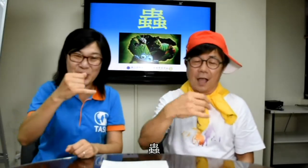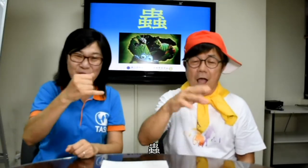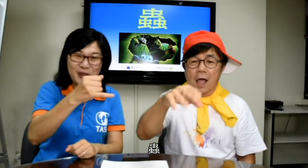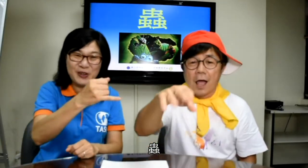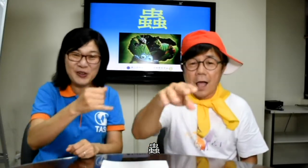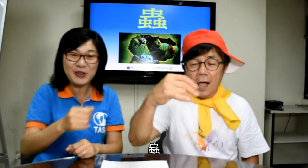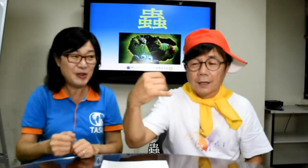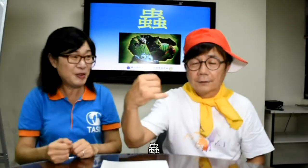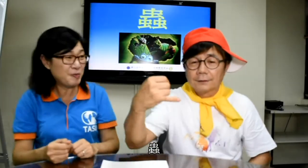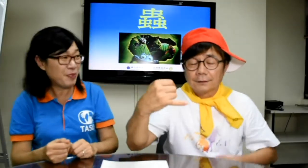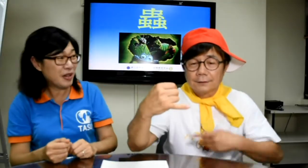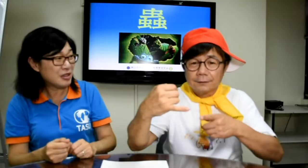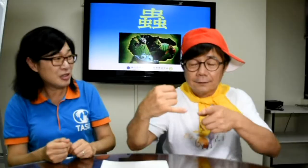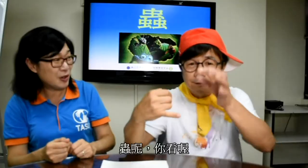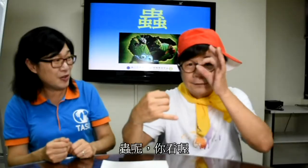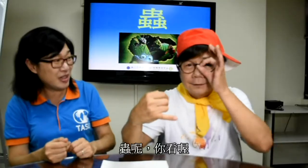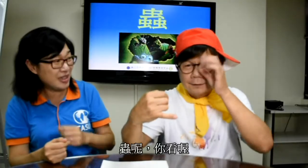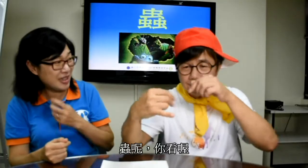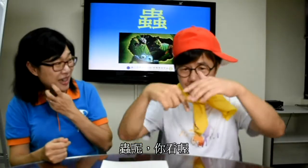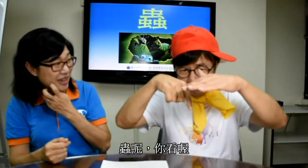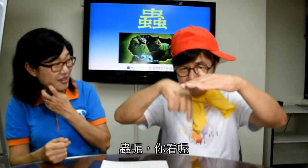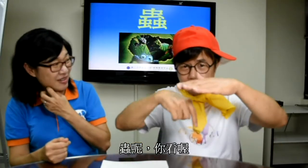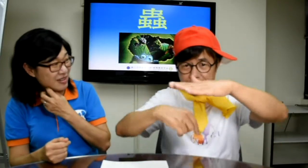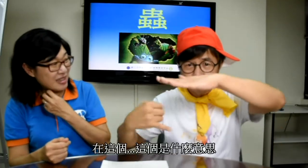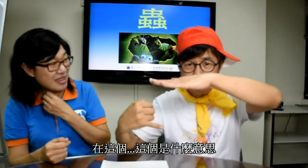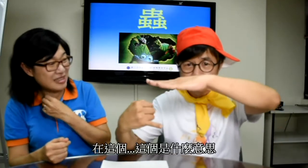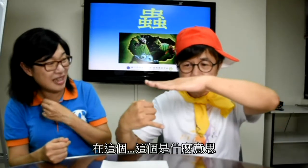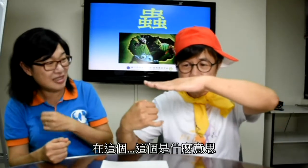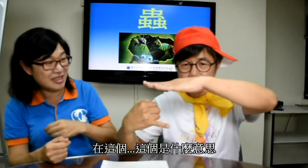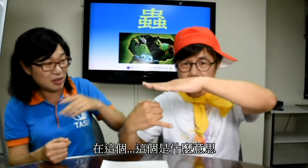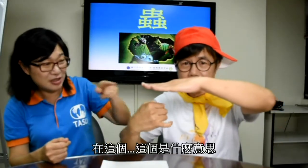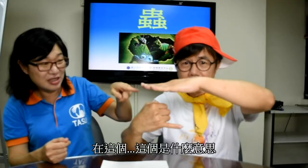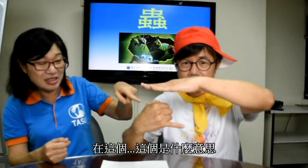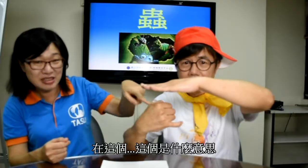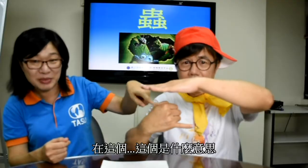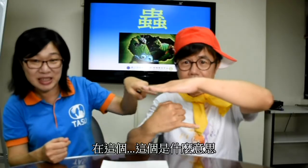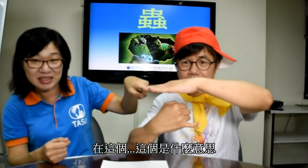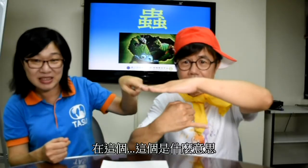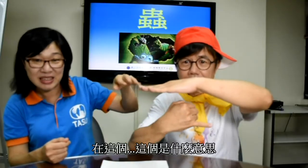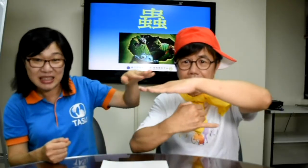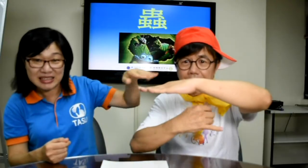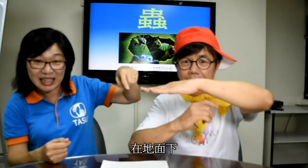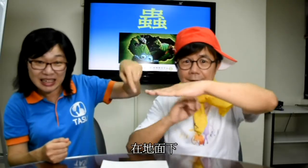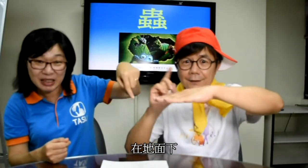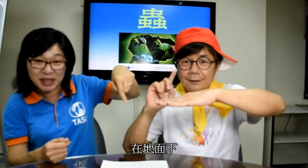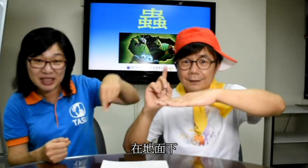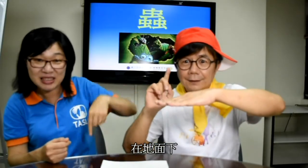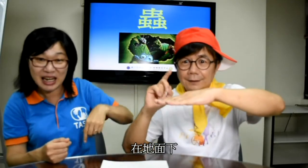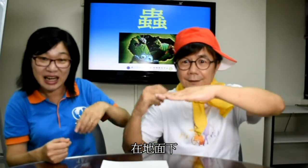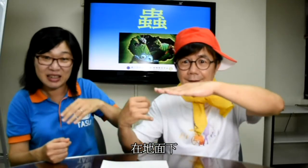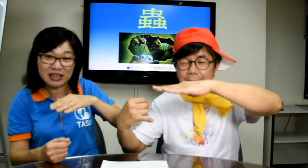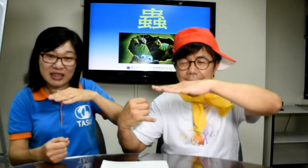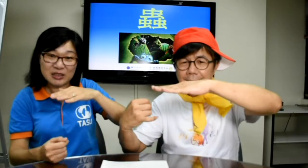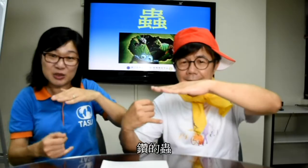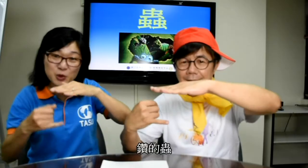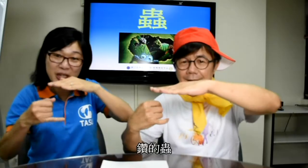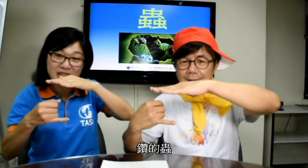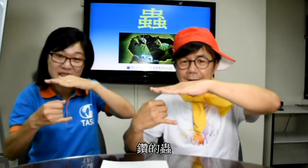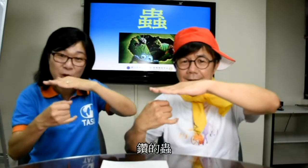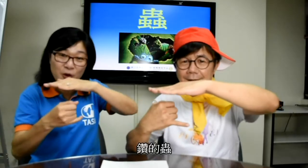虫。虫呢，你看哦，在这个是什么意思？在地面下钻的虫，